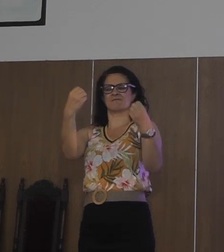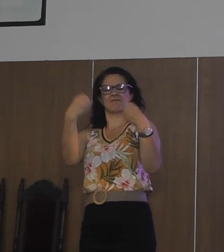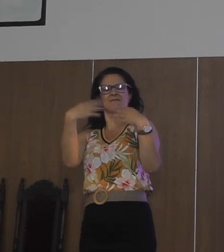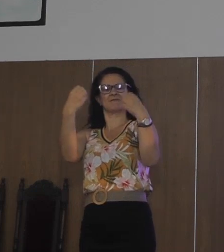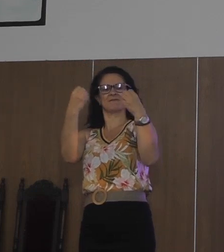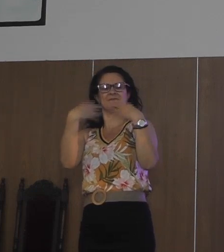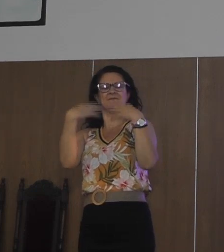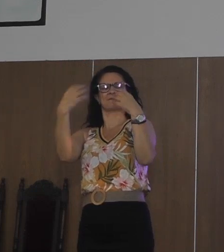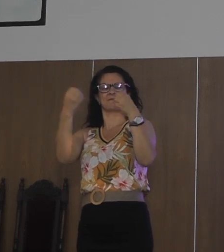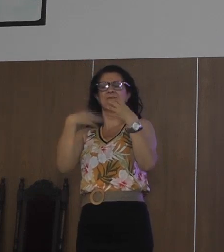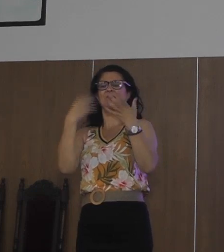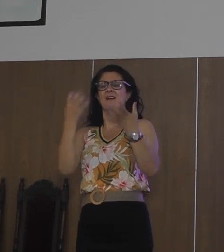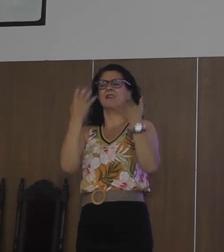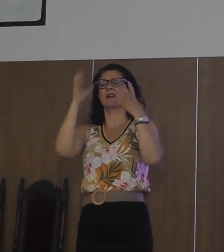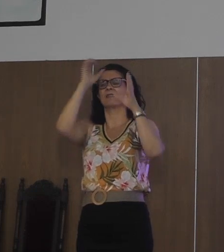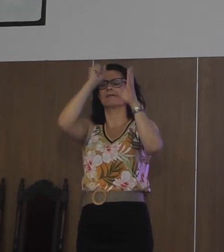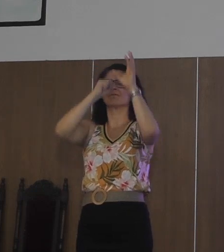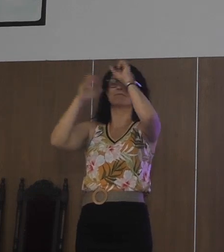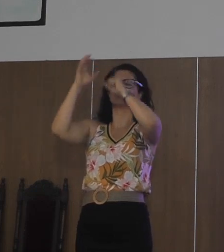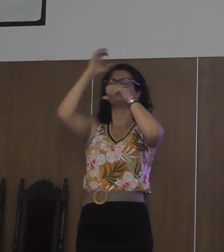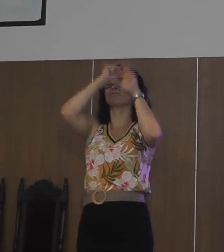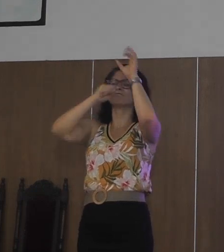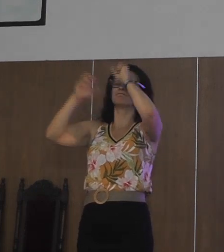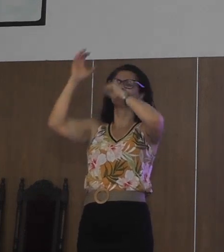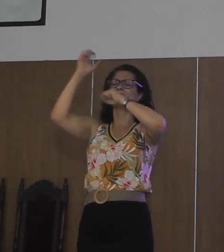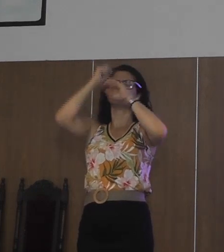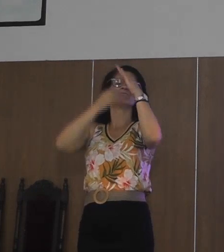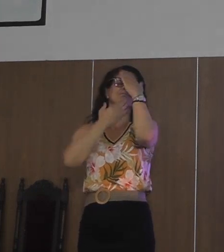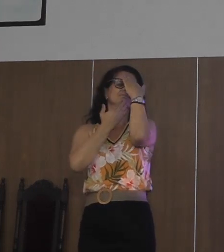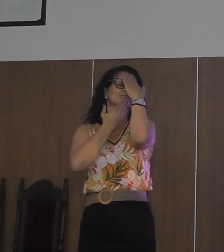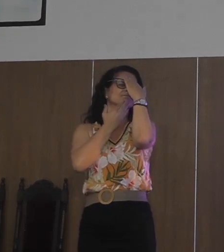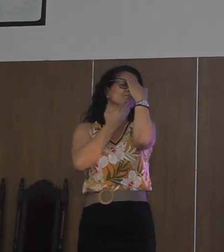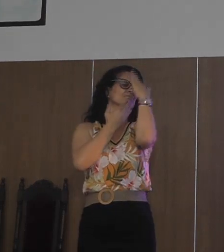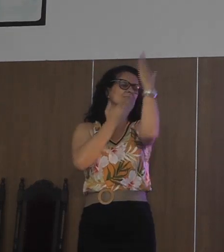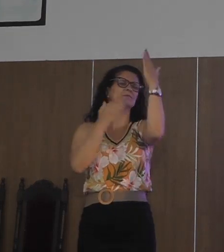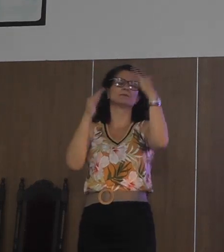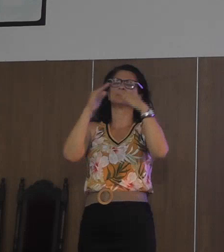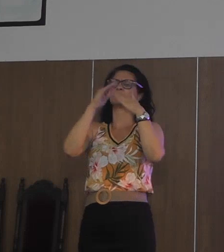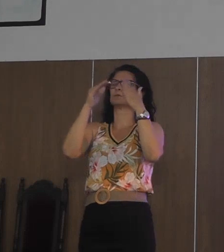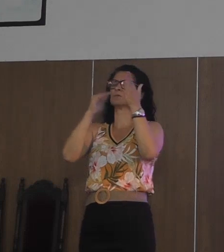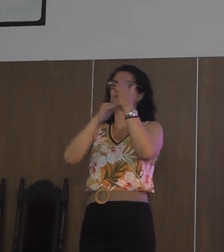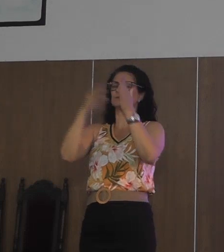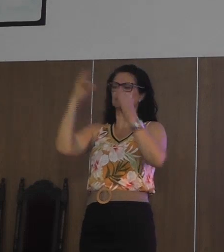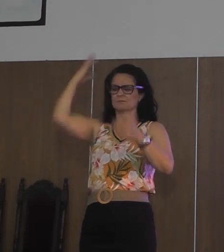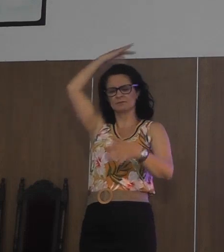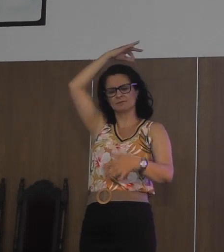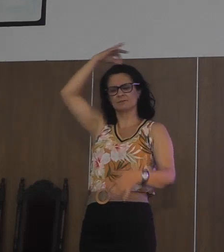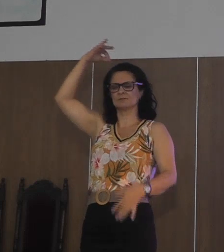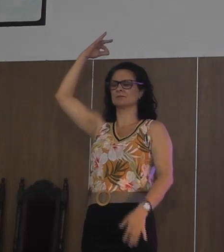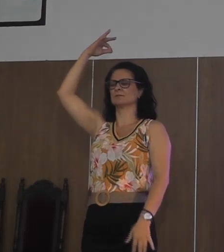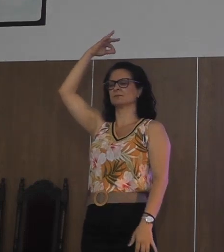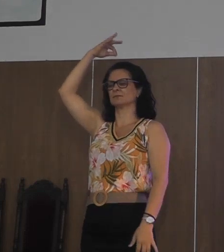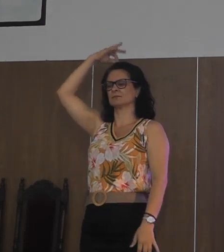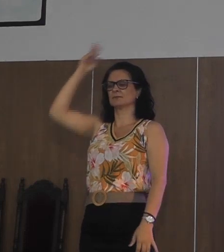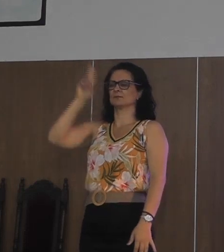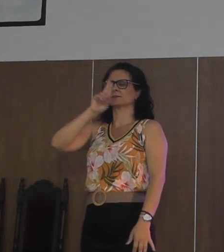aprender contigo cada vez mais, Senhor. Muito obrigado por tudo, Espírito Santo. Em o nome